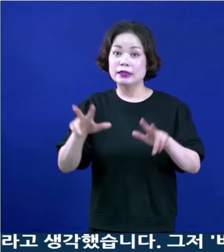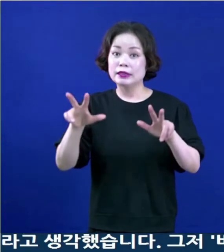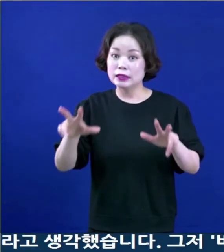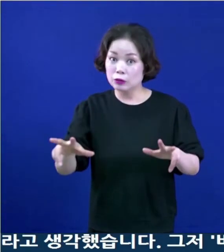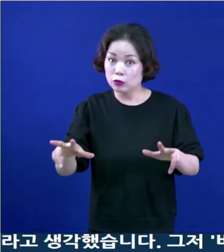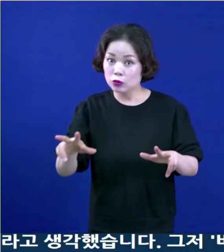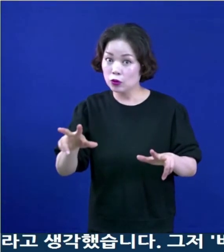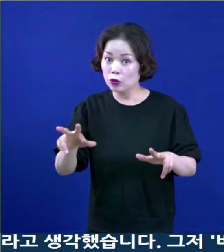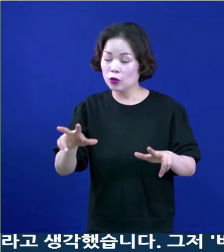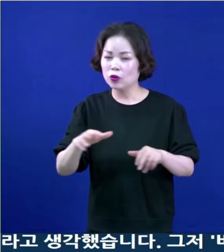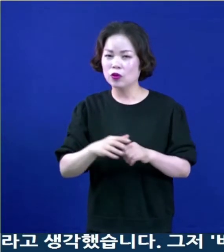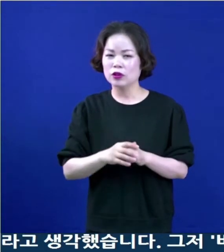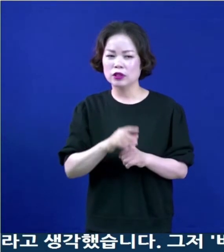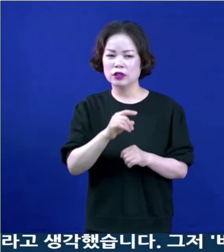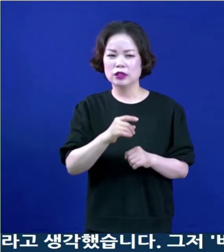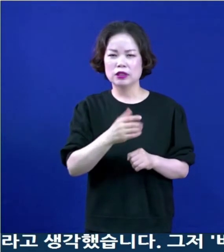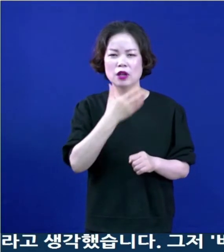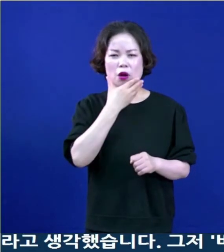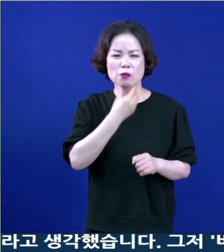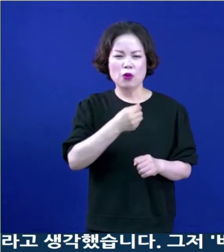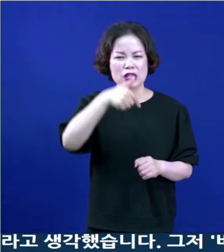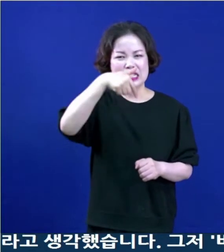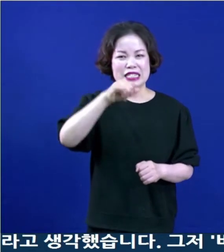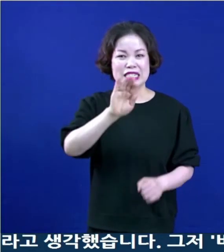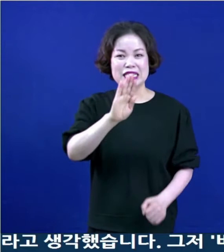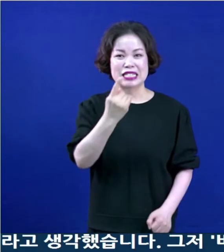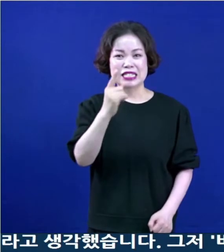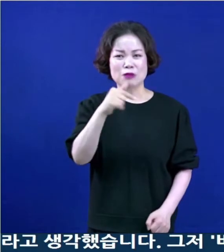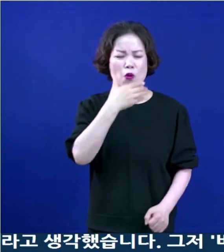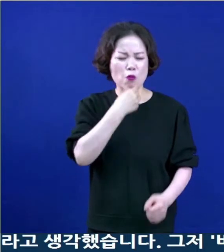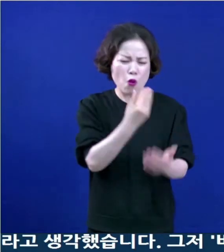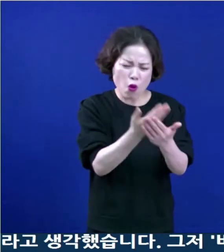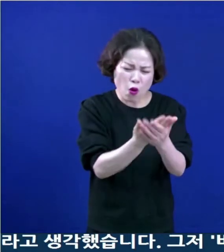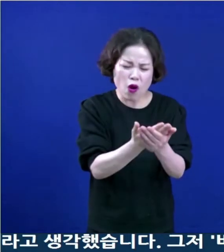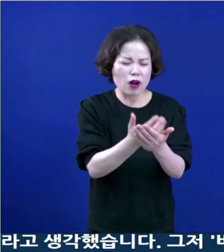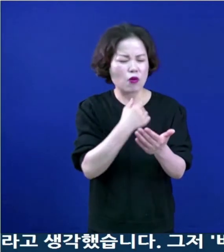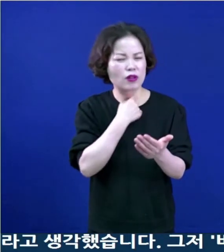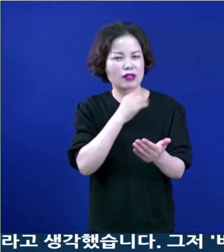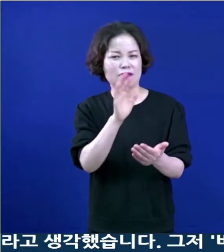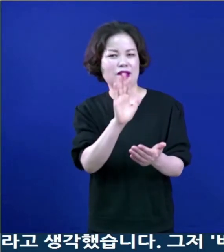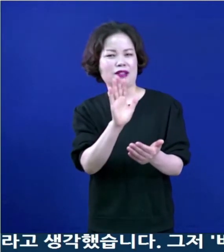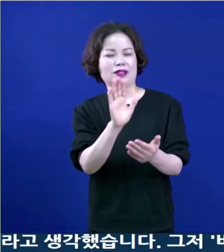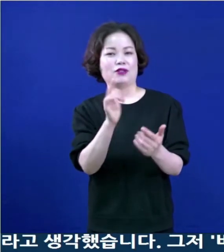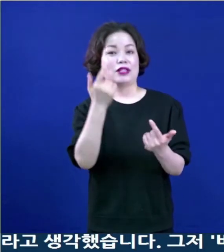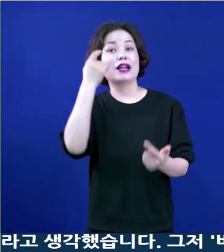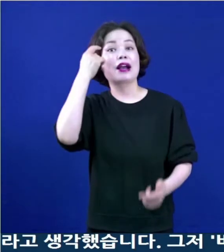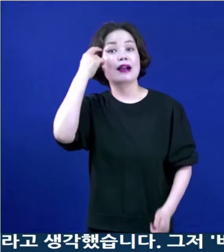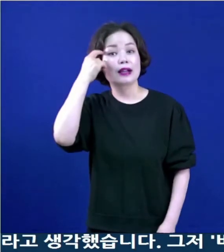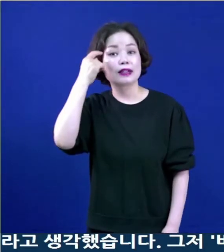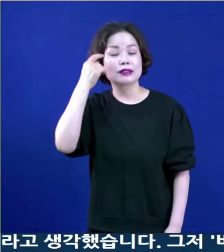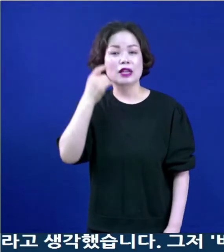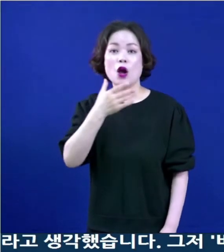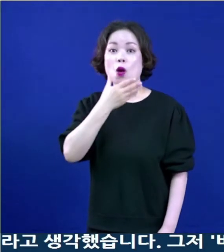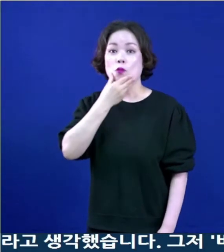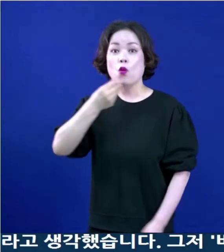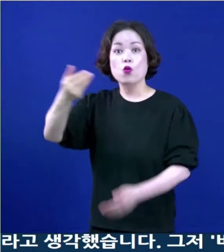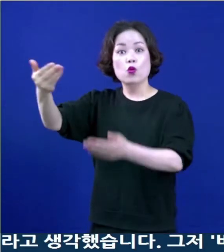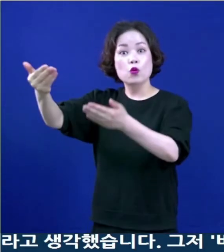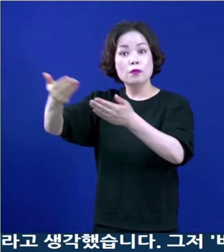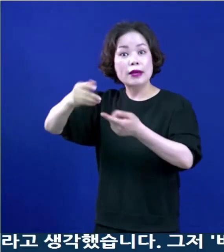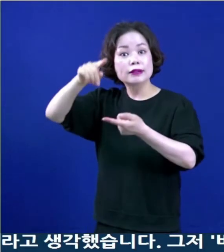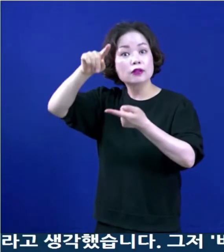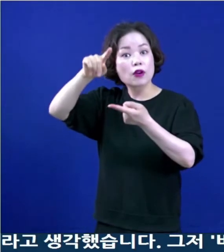물론 기복신앙은 좋은 신앙이 아니라고 확신합니다. 다만 복을 받는 것